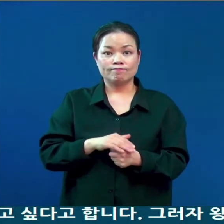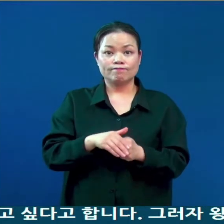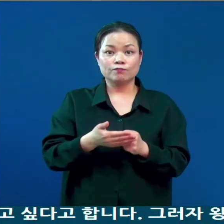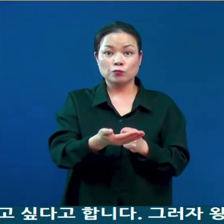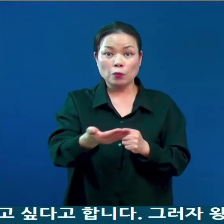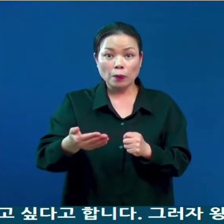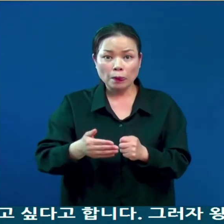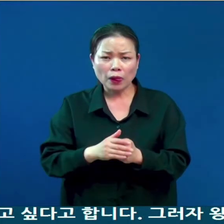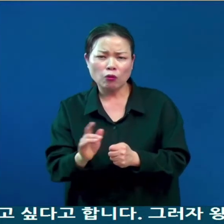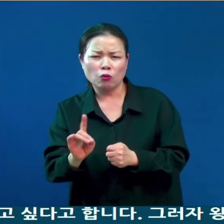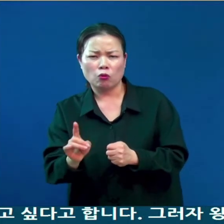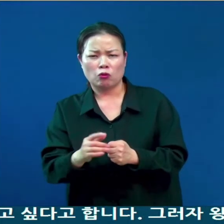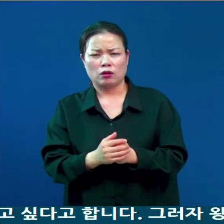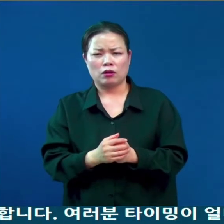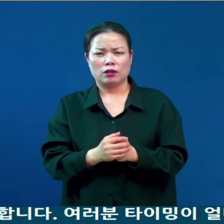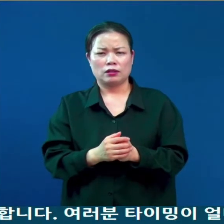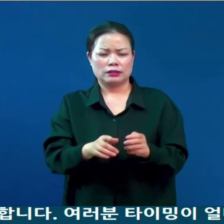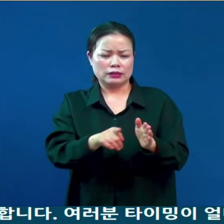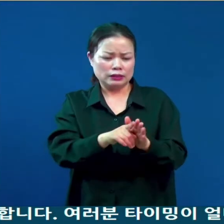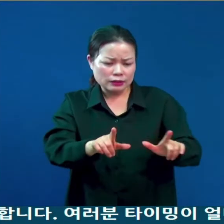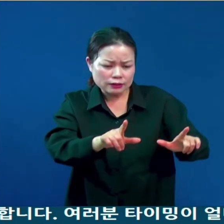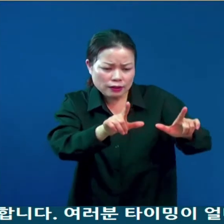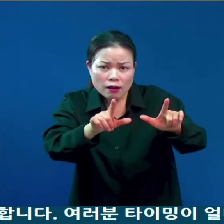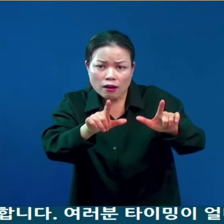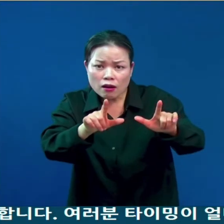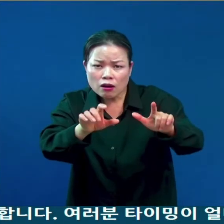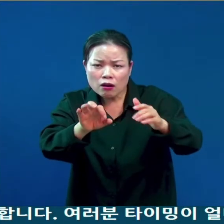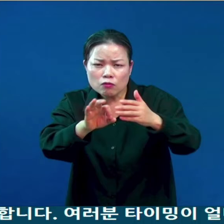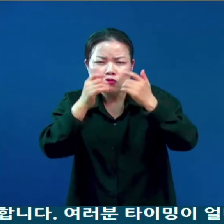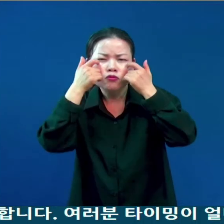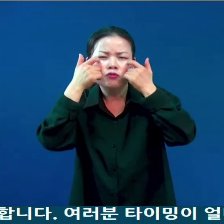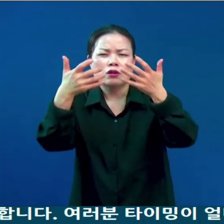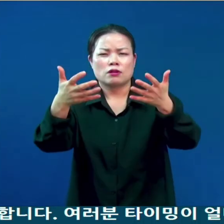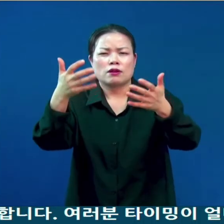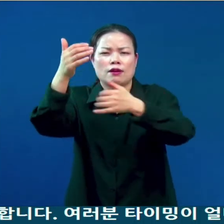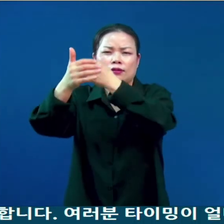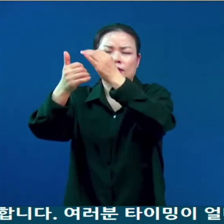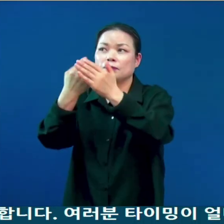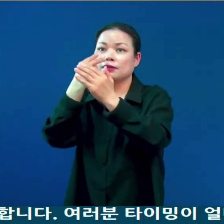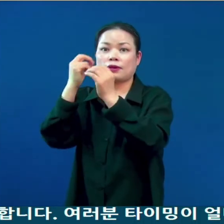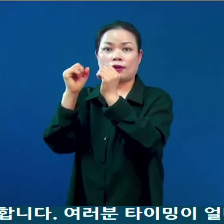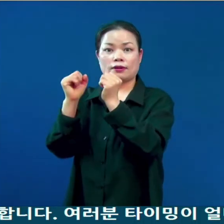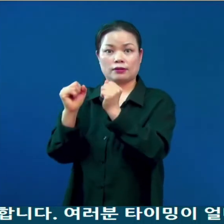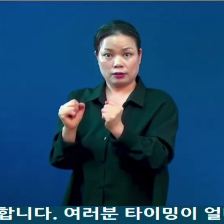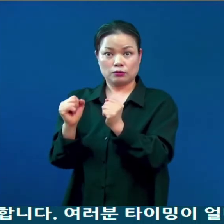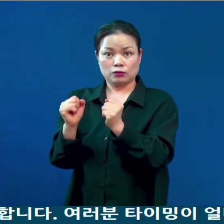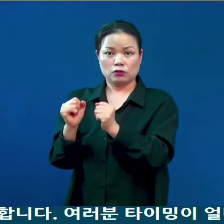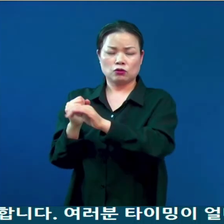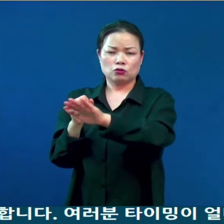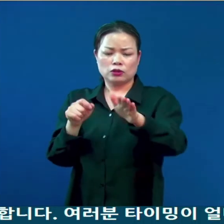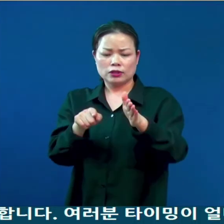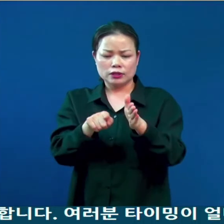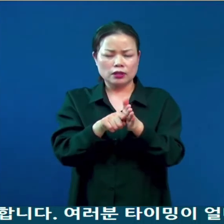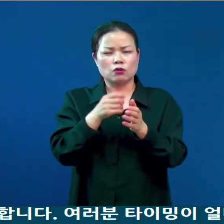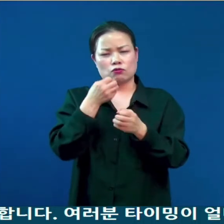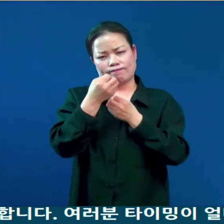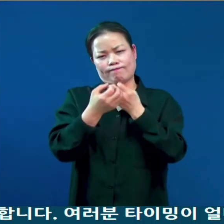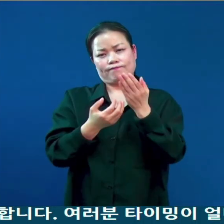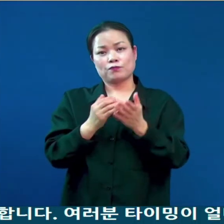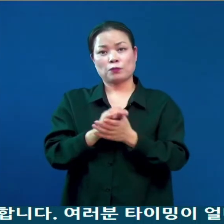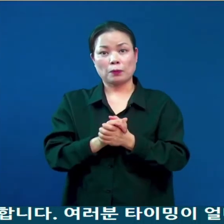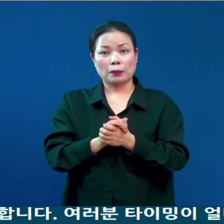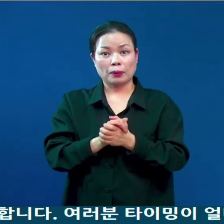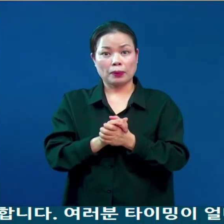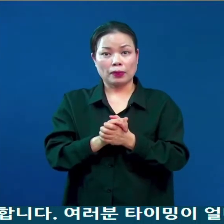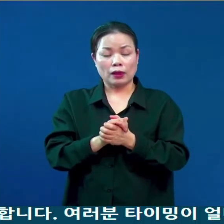여러분, 어쩌면 신앙생활 하다 보면 분명히 하나님이 살아계심을 우리는 우리의 신앙으로 고백합니다.